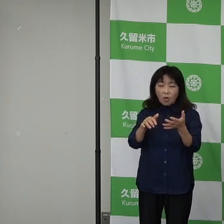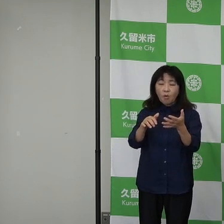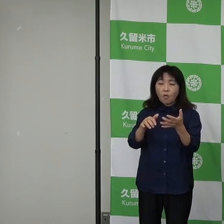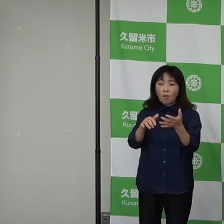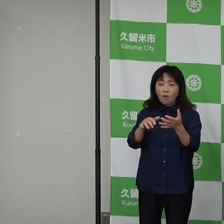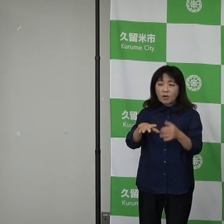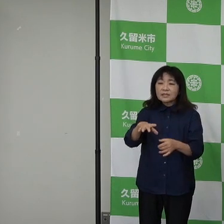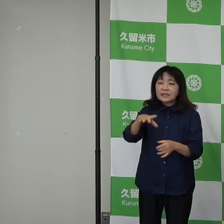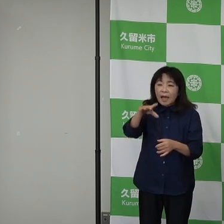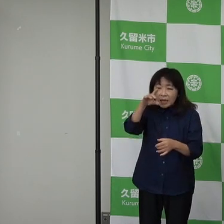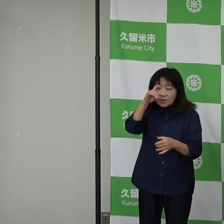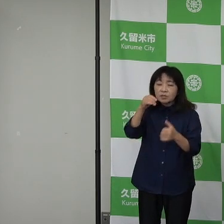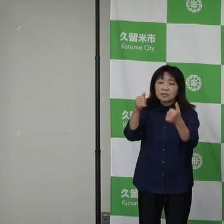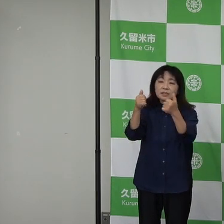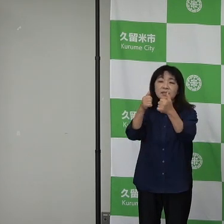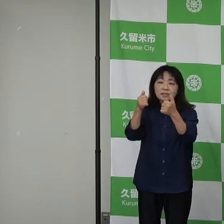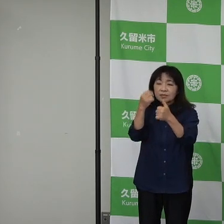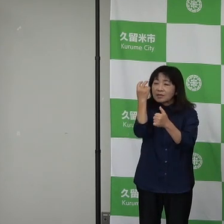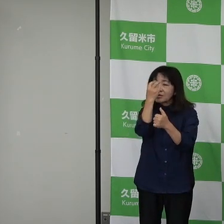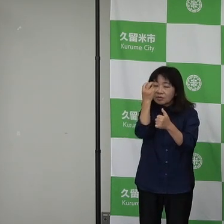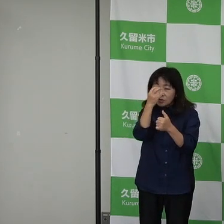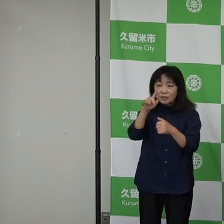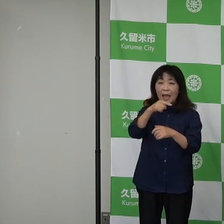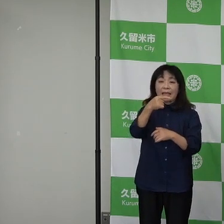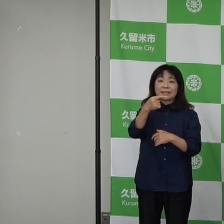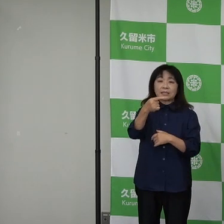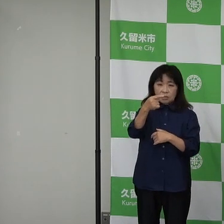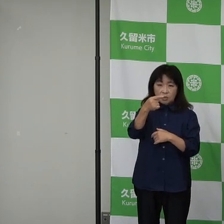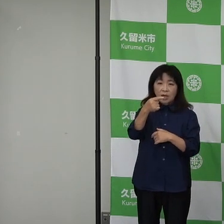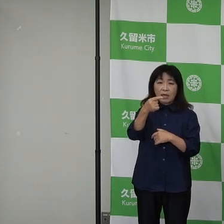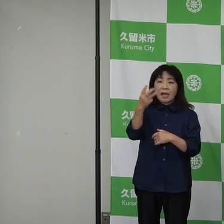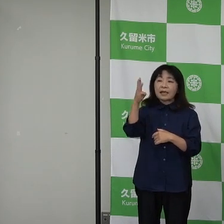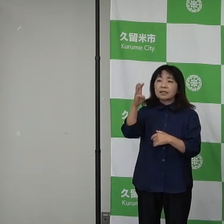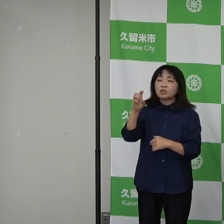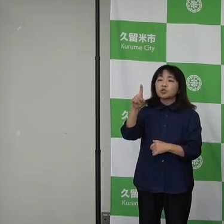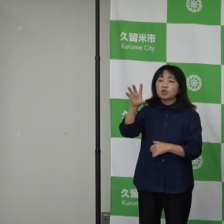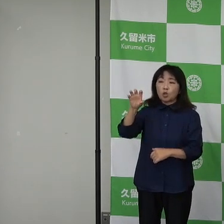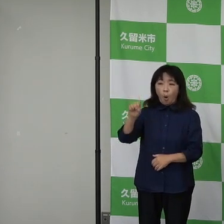頭に審議をお願いする第1号が